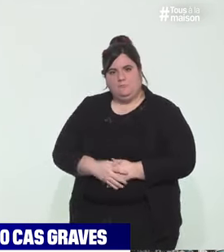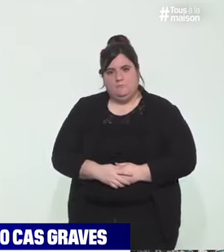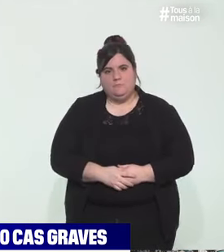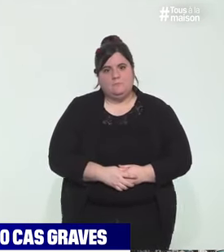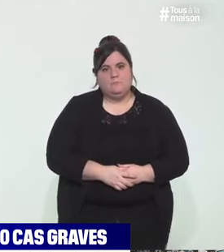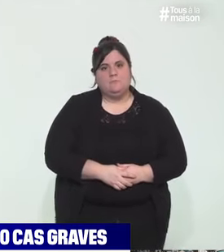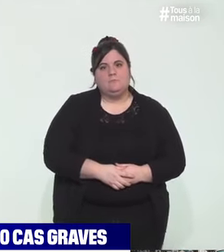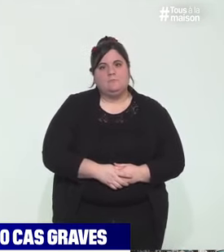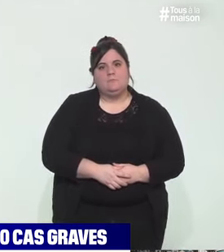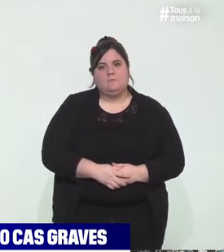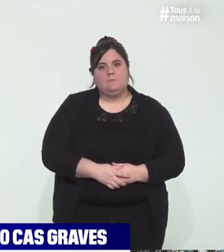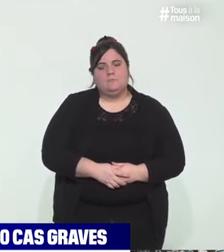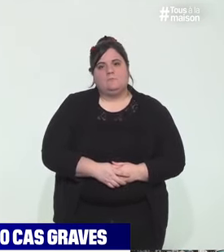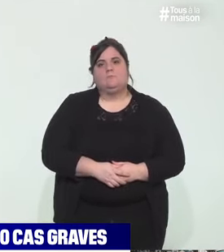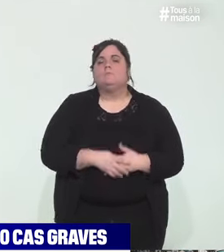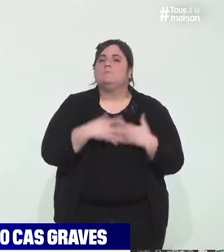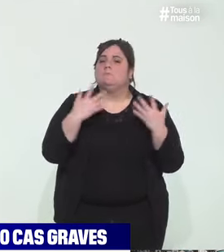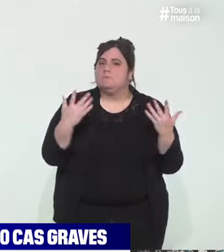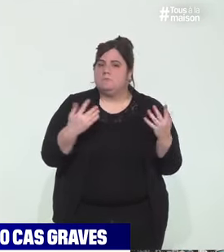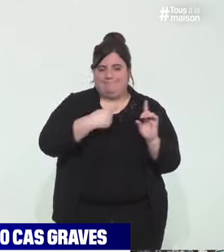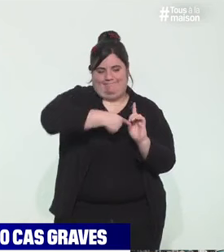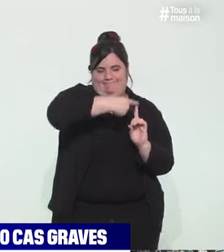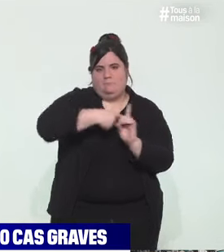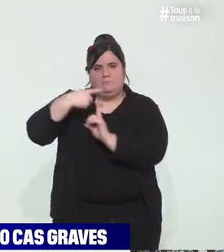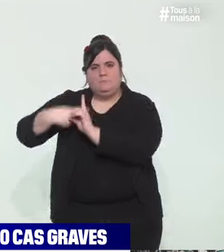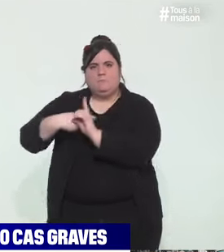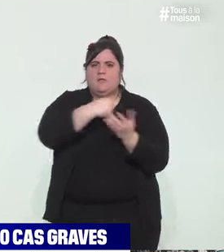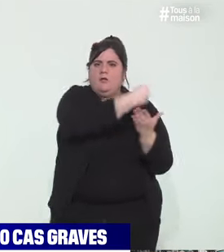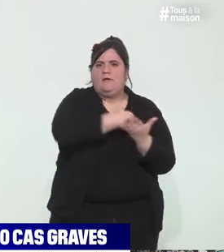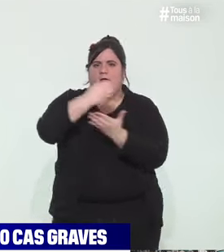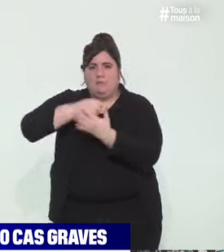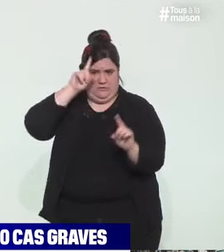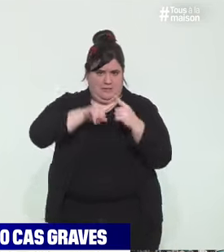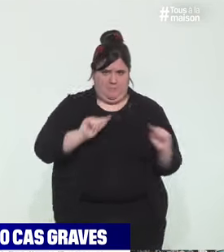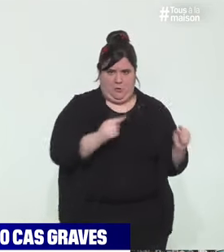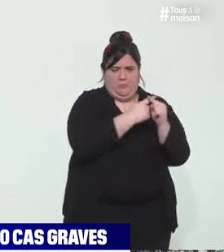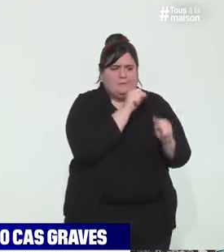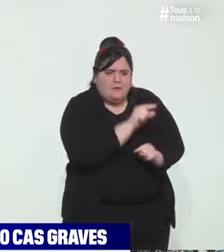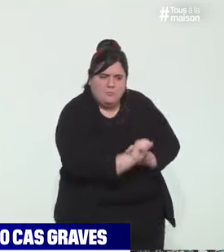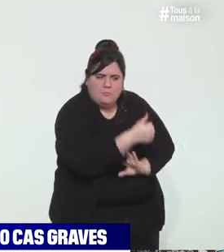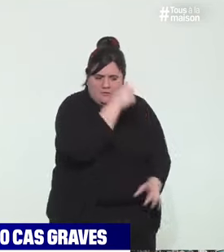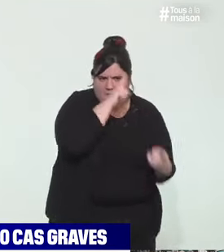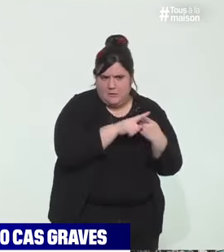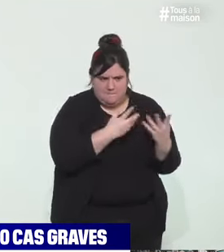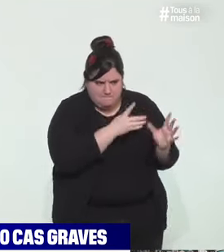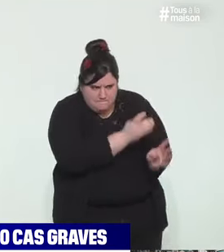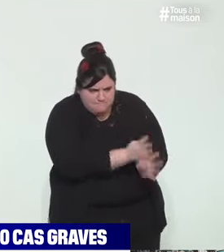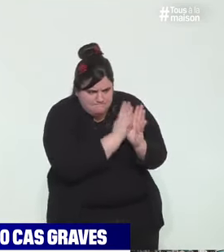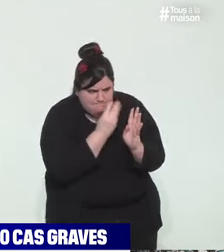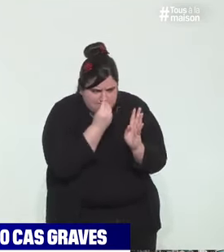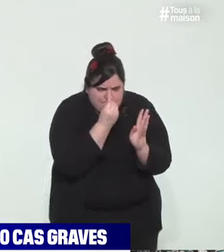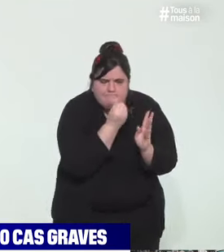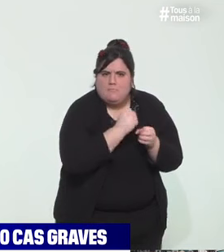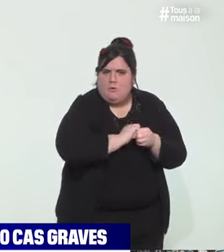de choisir le nombre de patients qui se rendent aux urgences pour suspicion Covid? Cela est-il un indicateur susceptible de modéliser